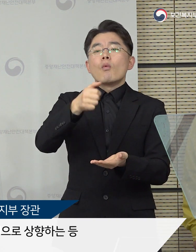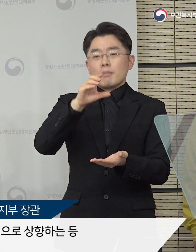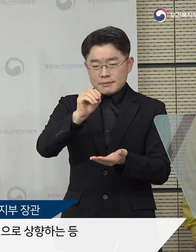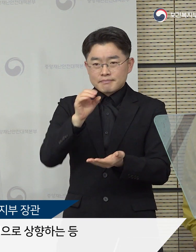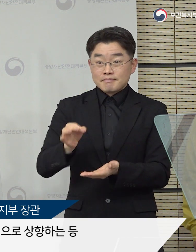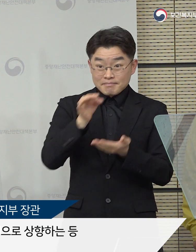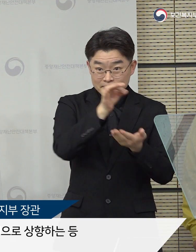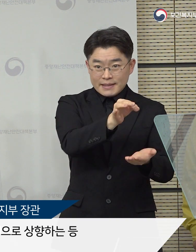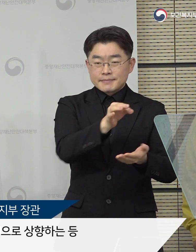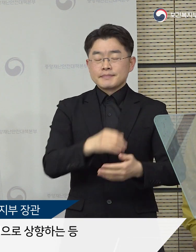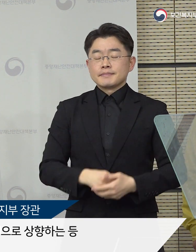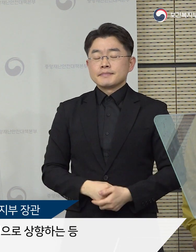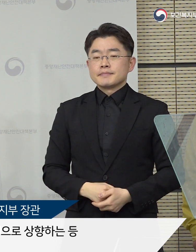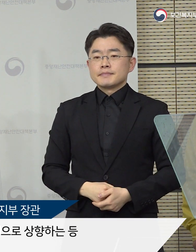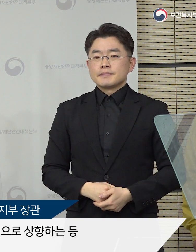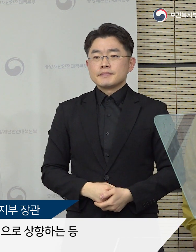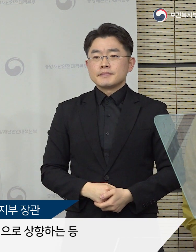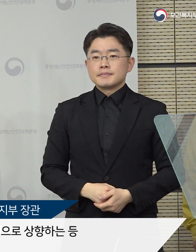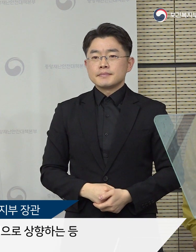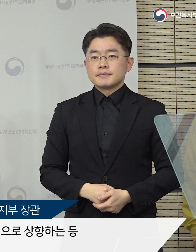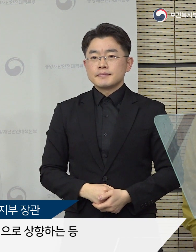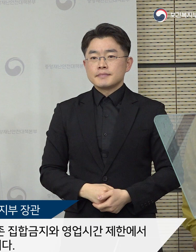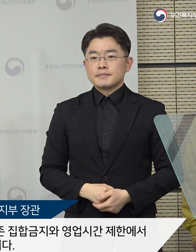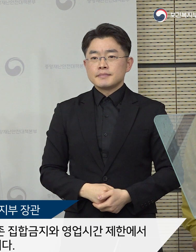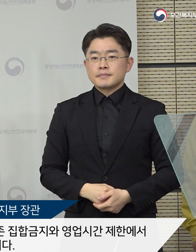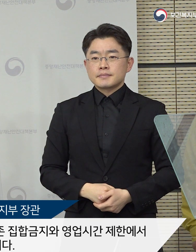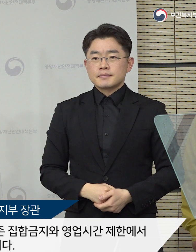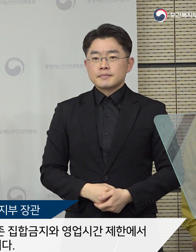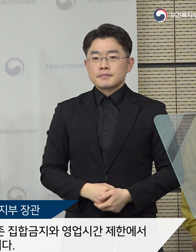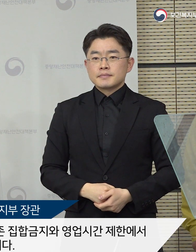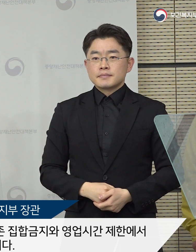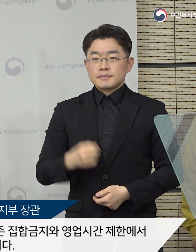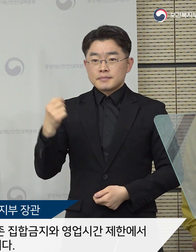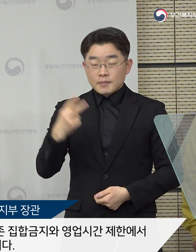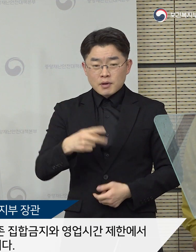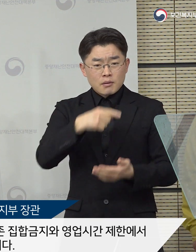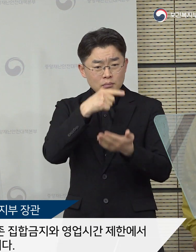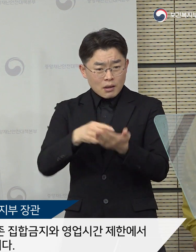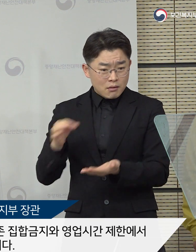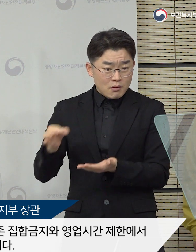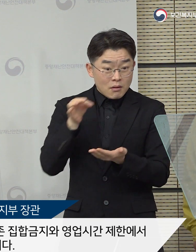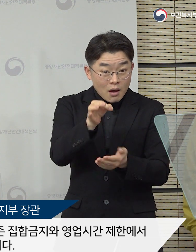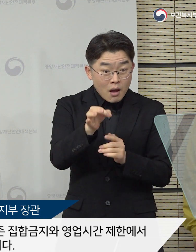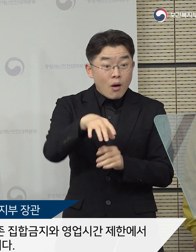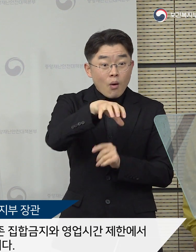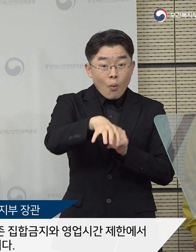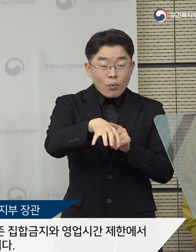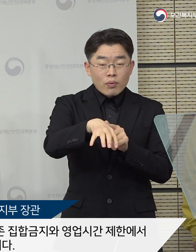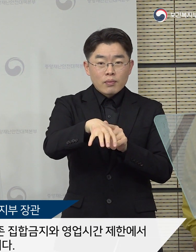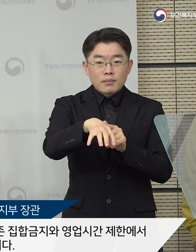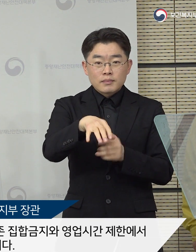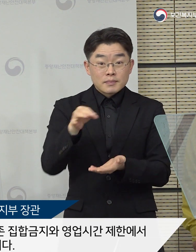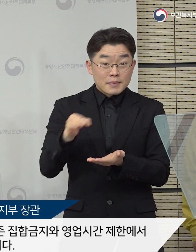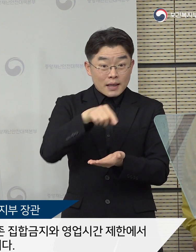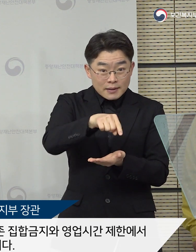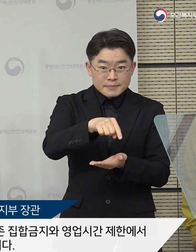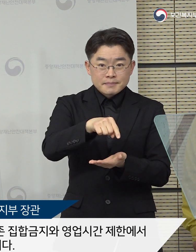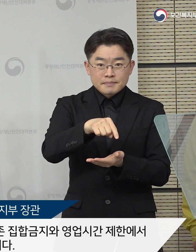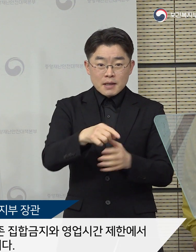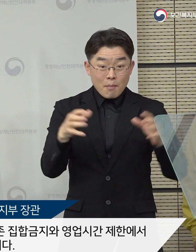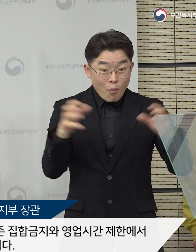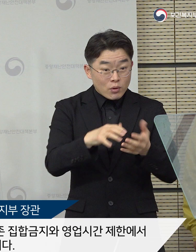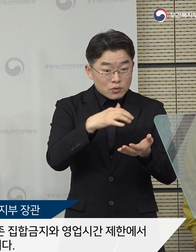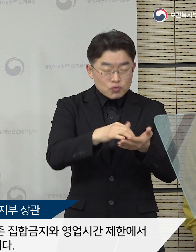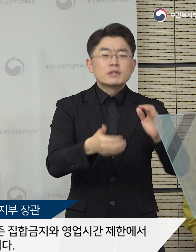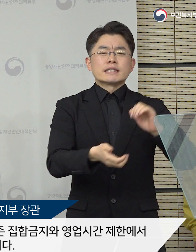등 지원을 확대하겠습니다. 또한 손실보상의 대상이 되는 방역조치를 기존